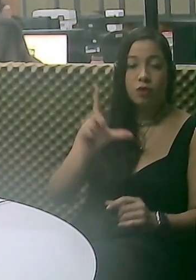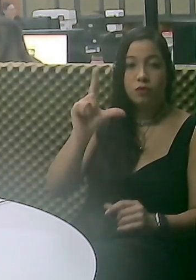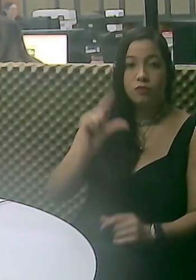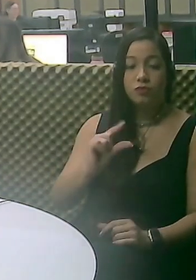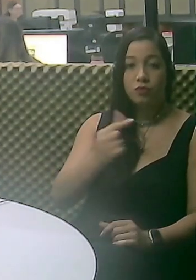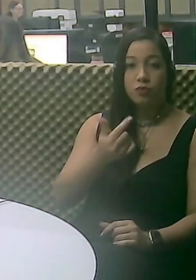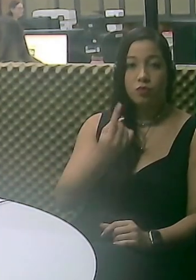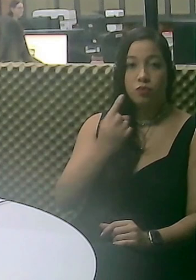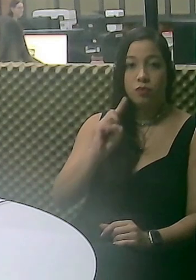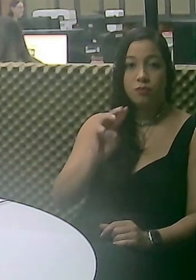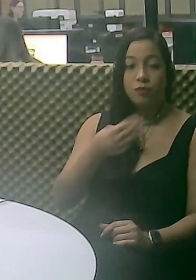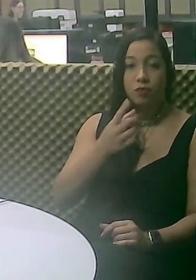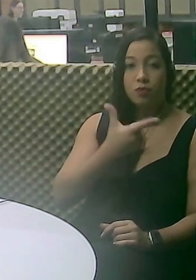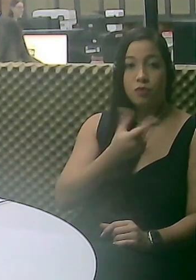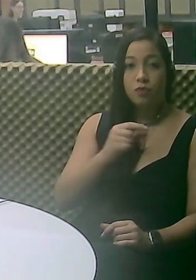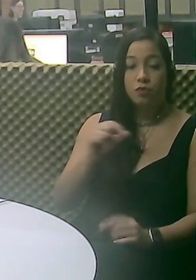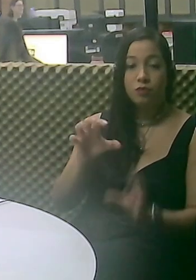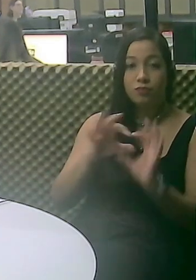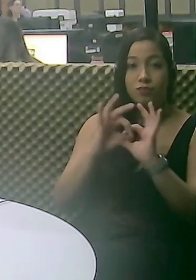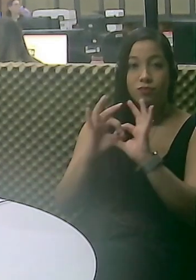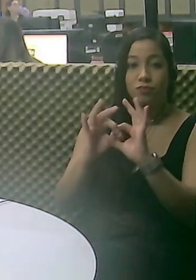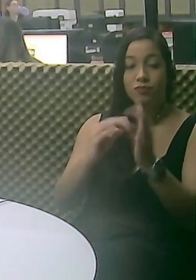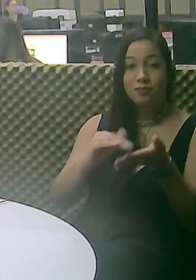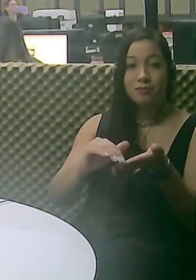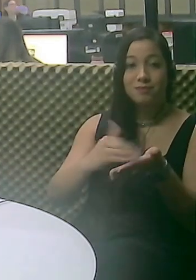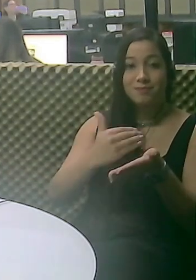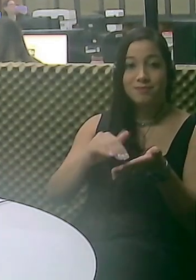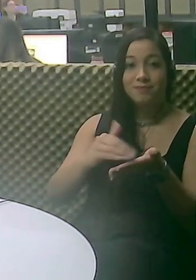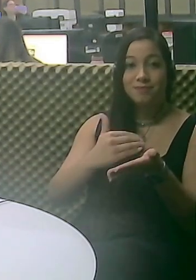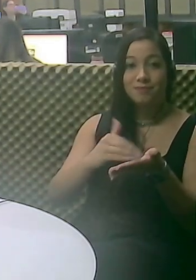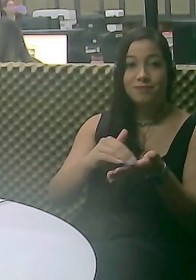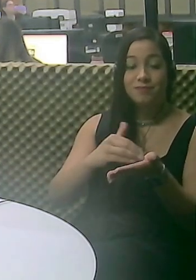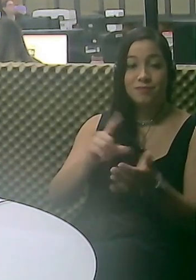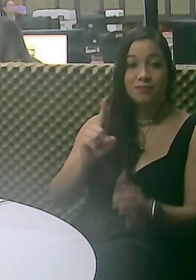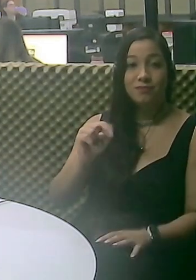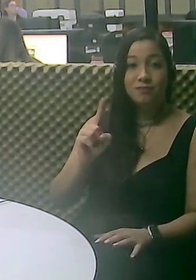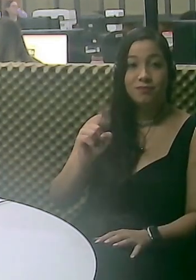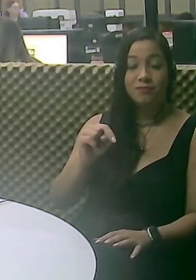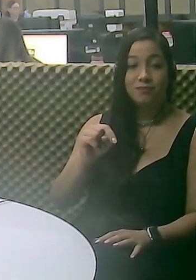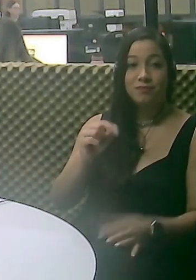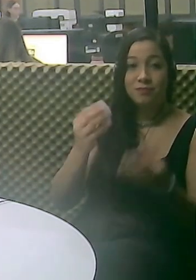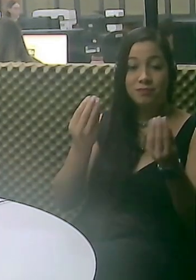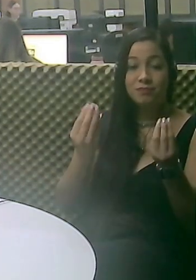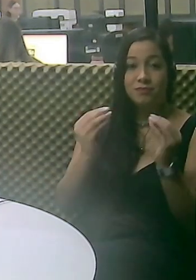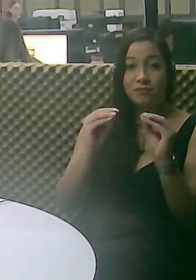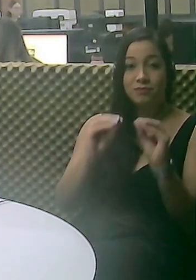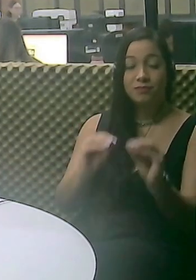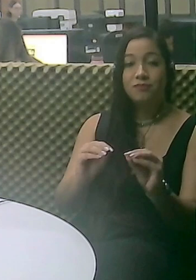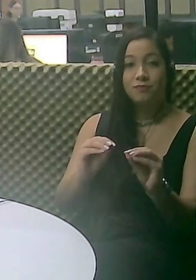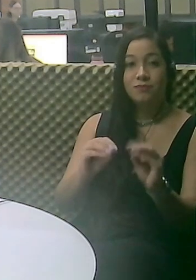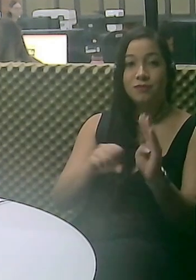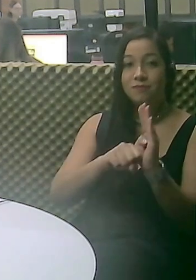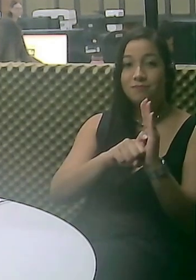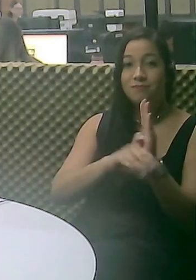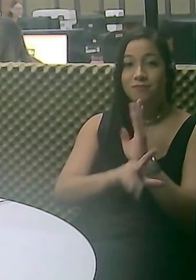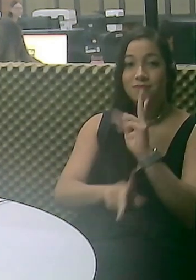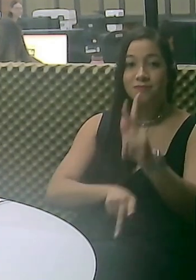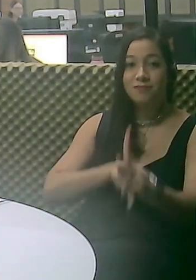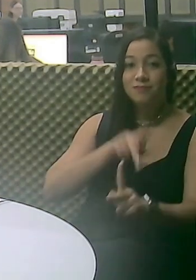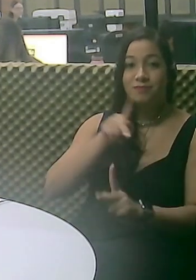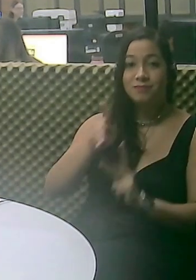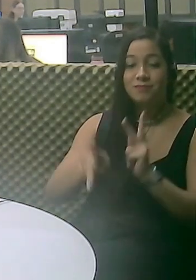são recursos que vão para uma conta vinculada da Secretaria e são aplicados em benefício da nossa